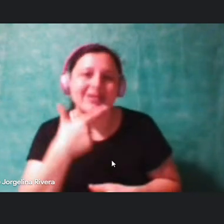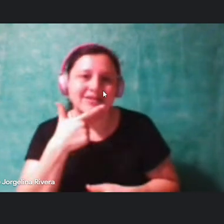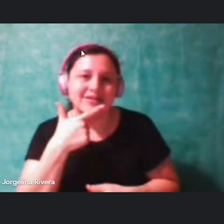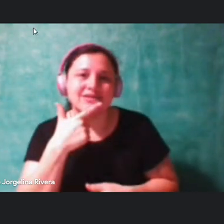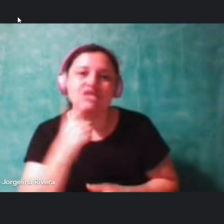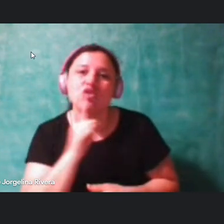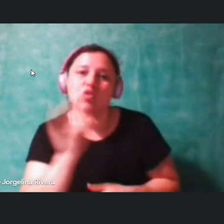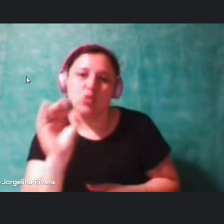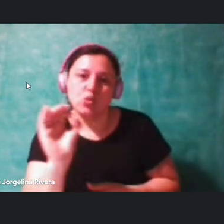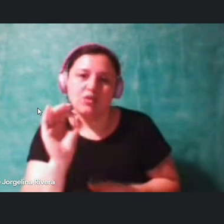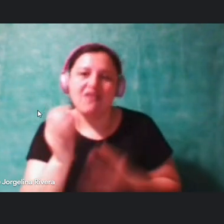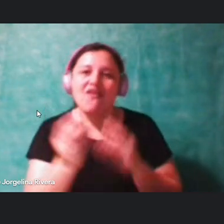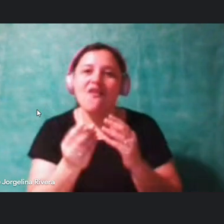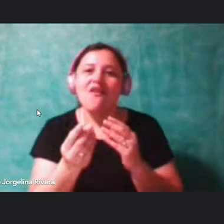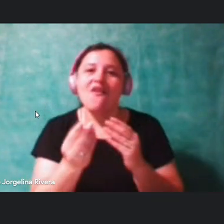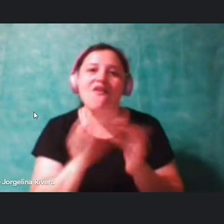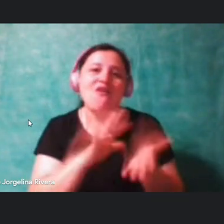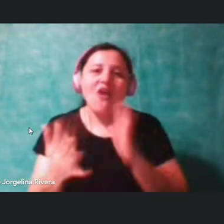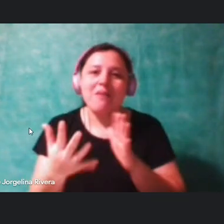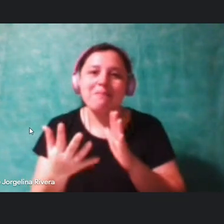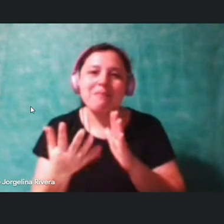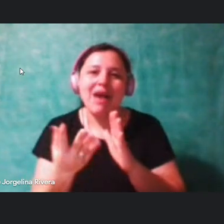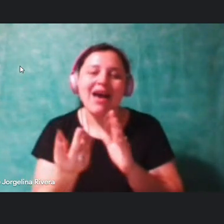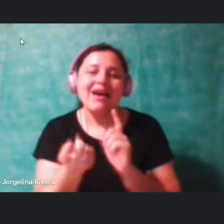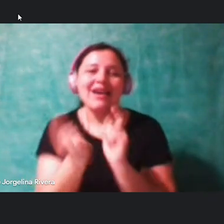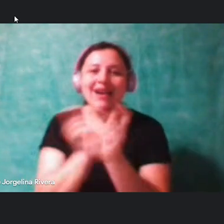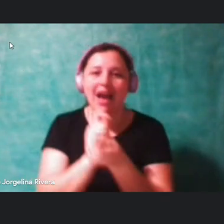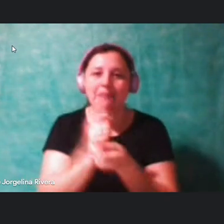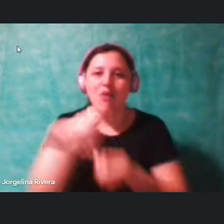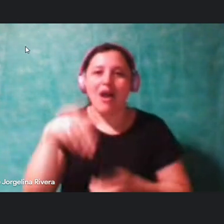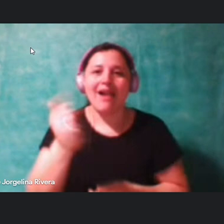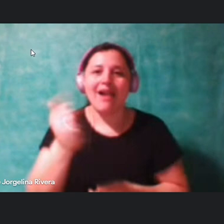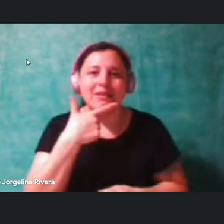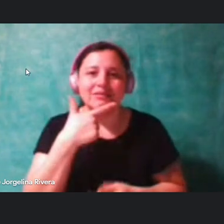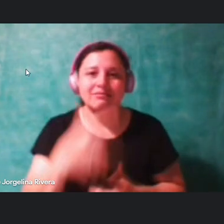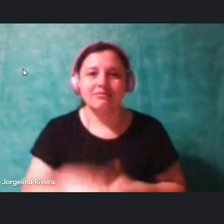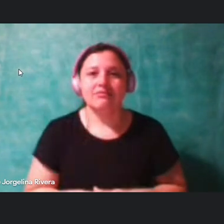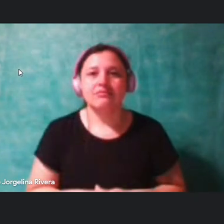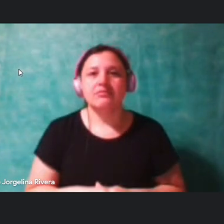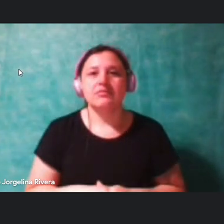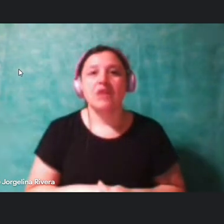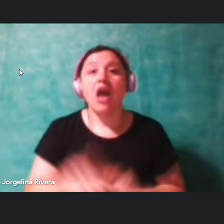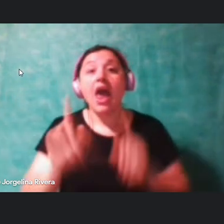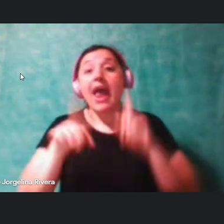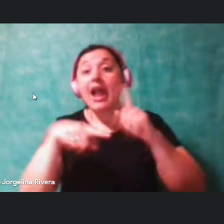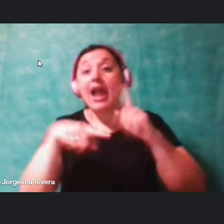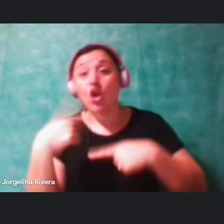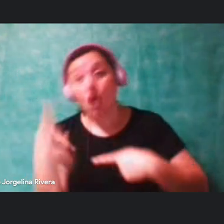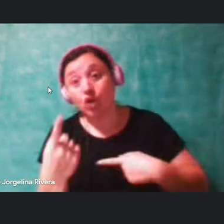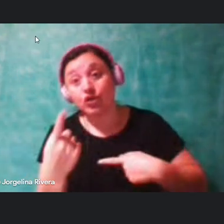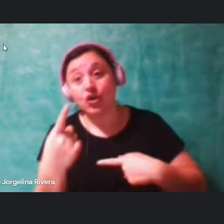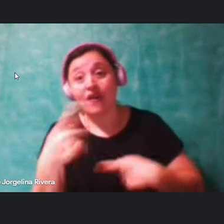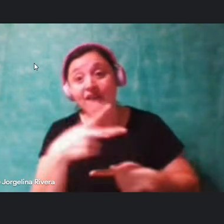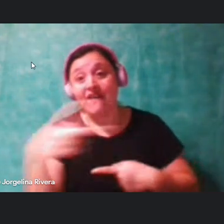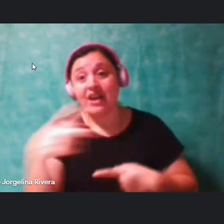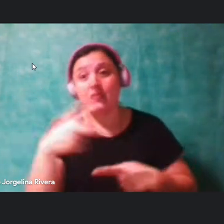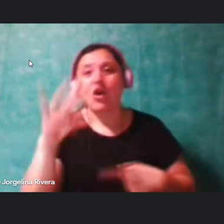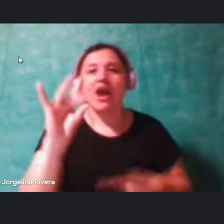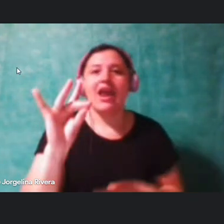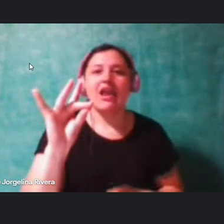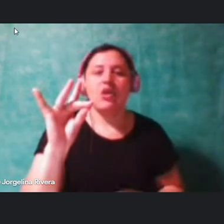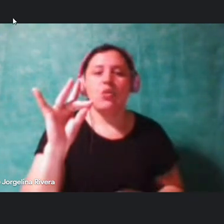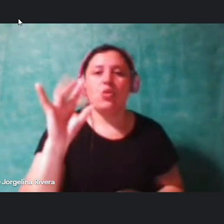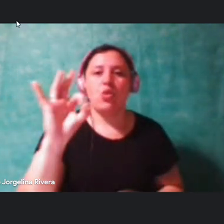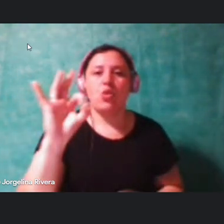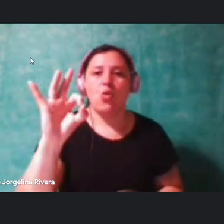Y el to no se traduce, ¿sí? Puede ser que también aparezca did, o sea, todo esto se conjuga tanto como